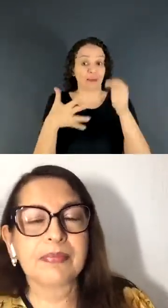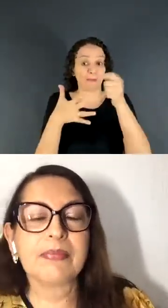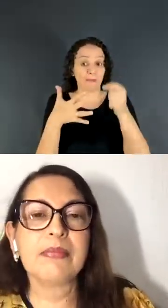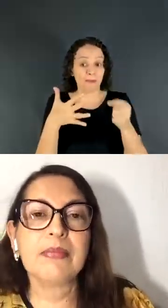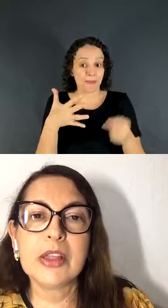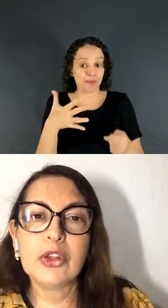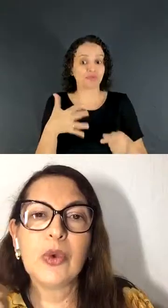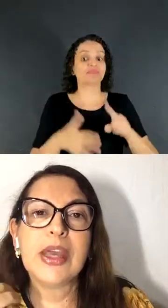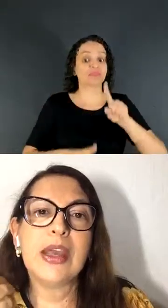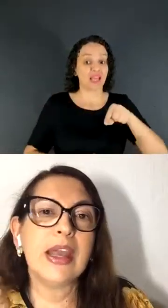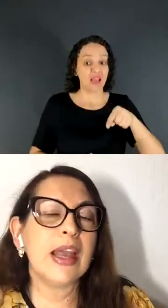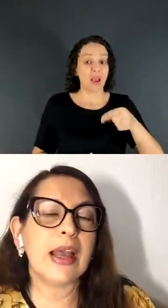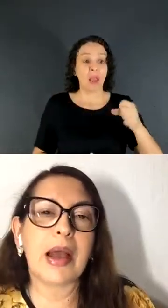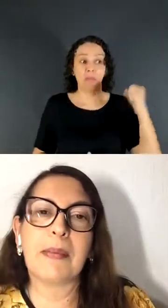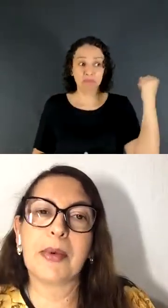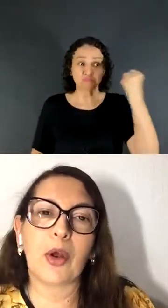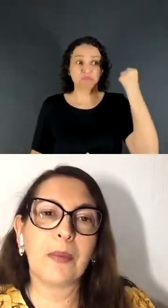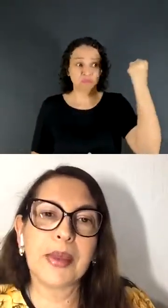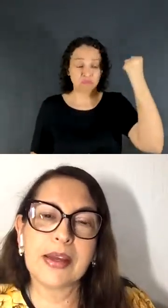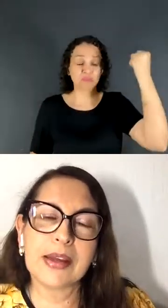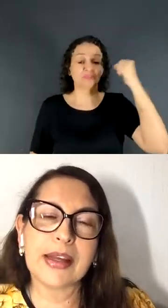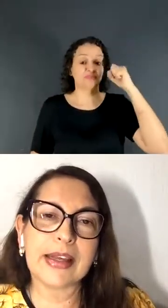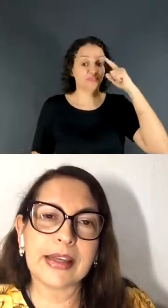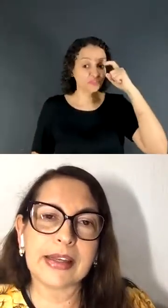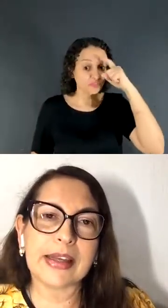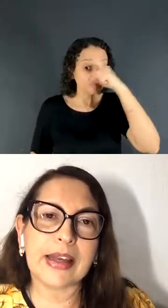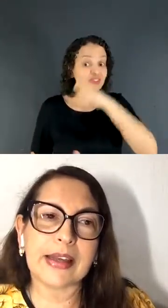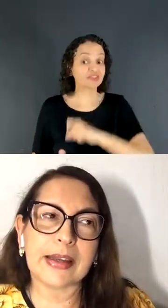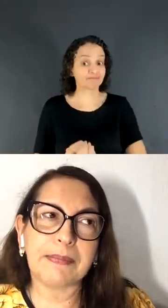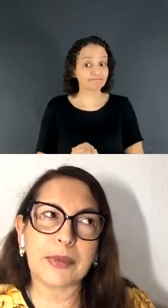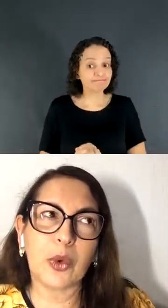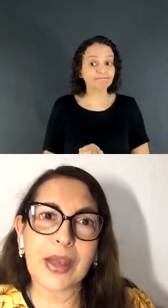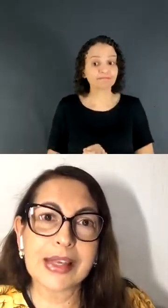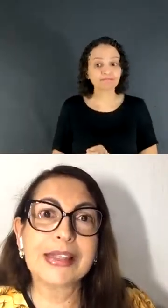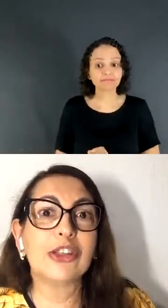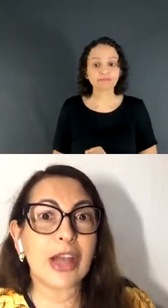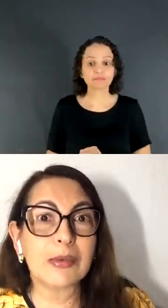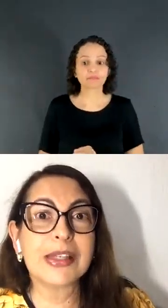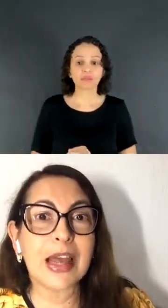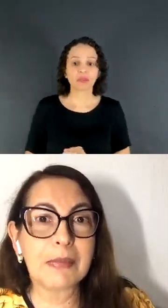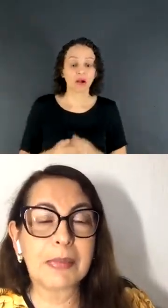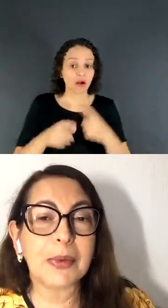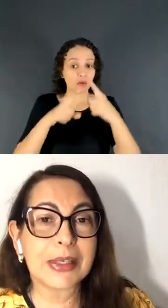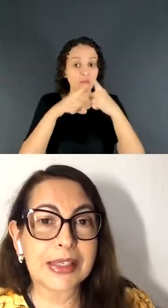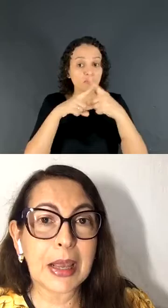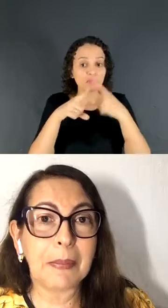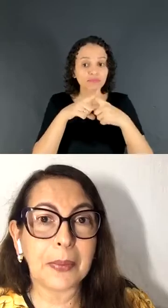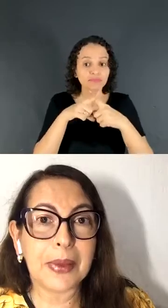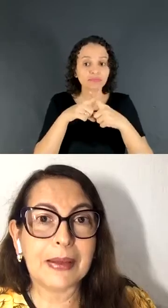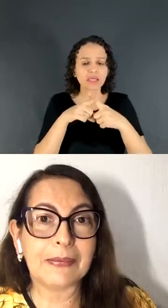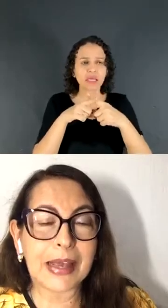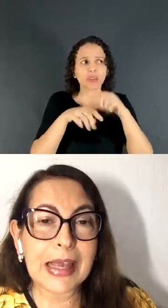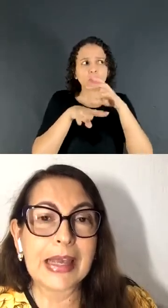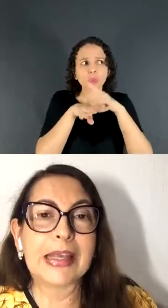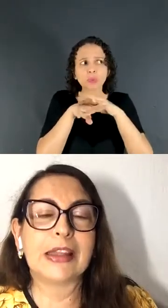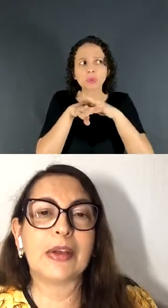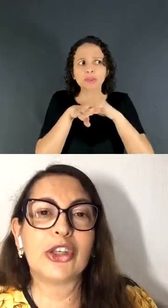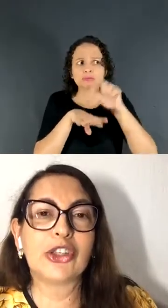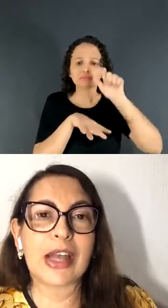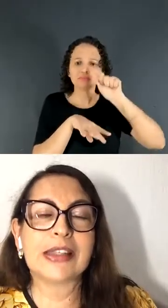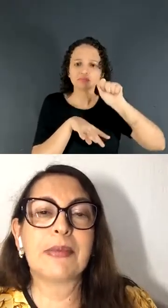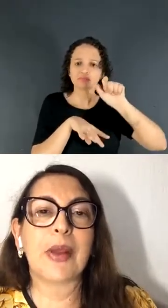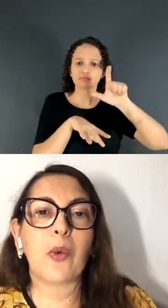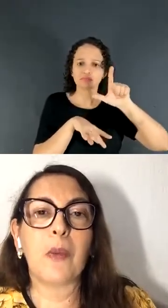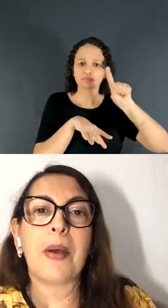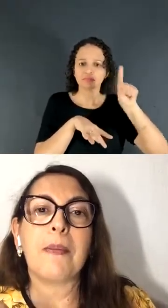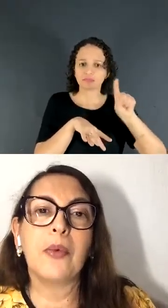complicada do que a própria doença de Alzheimer, por exemplo, né? Então, a